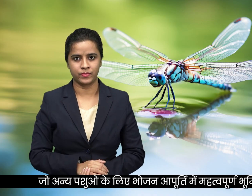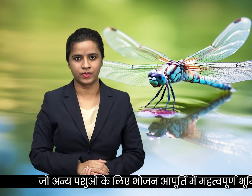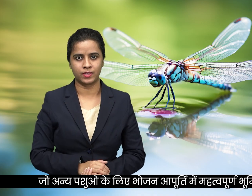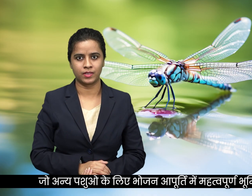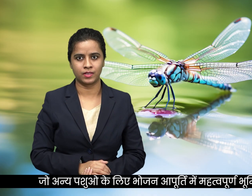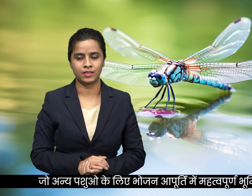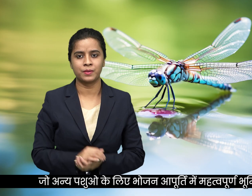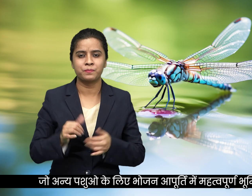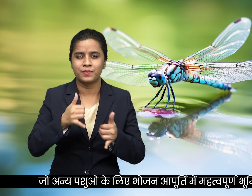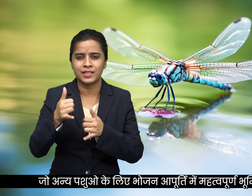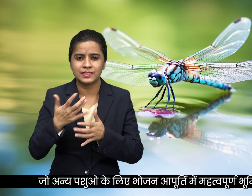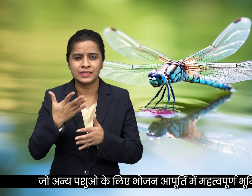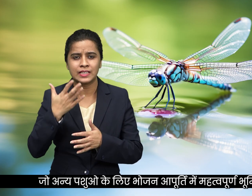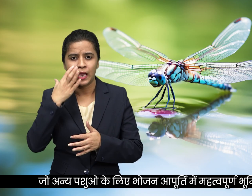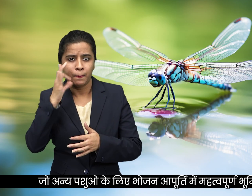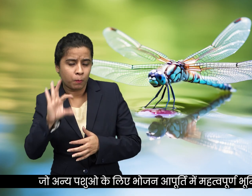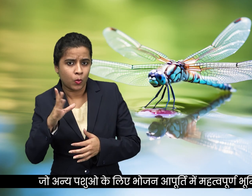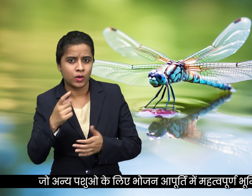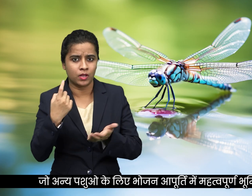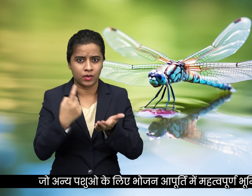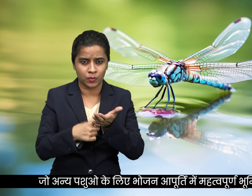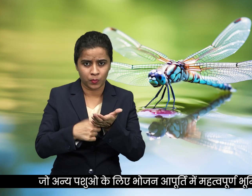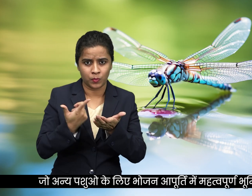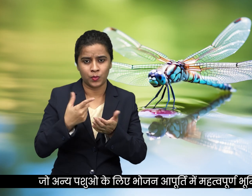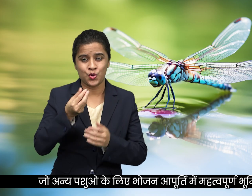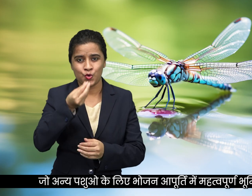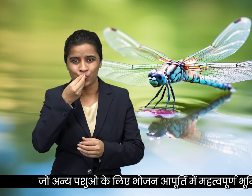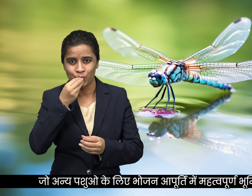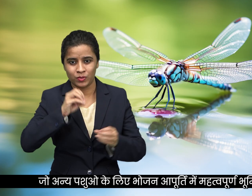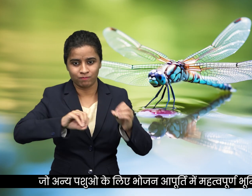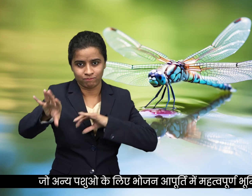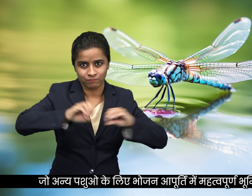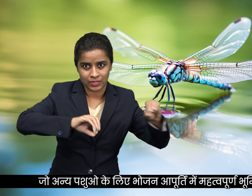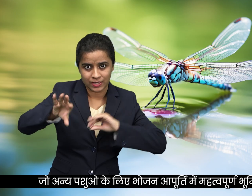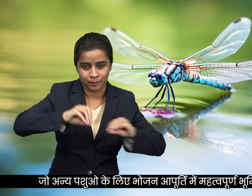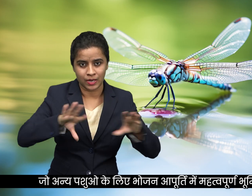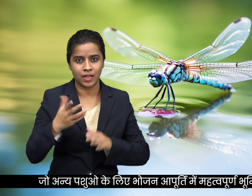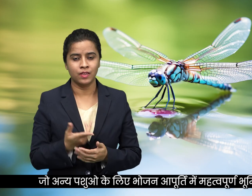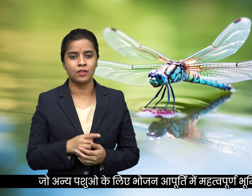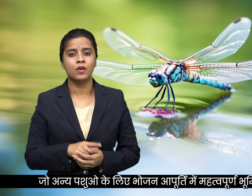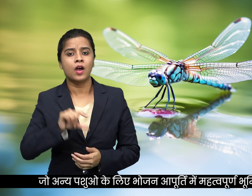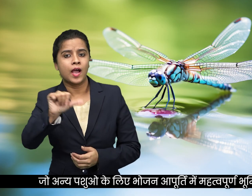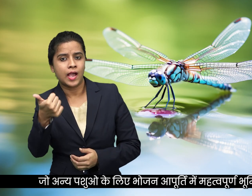जो अन्य पशुओं के लिए भोजन आपूर्ति में महत्वपूर्ण भूमिका निभाते